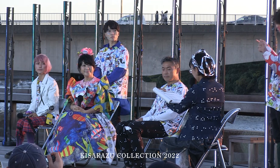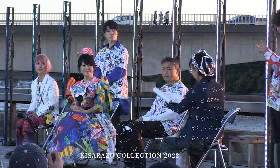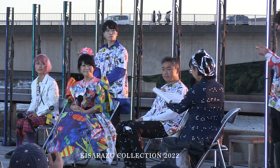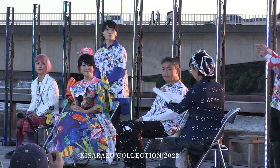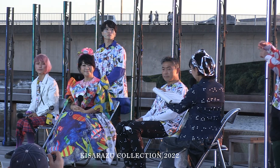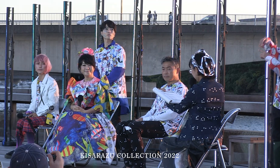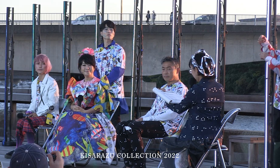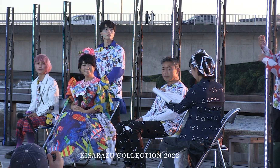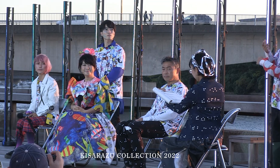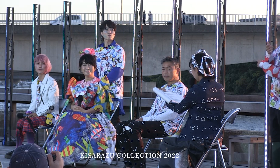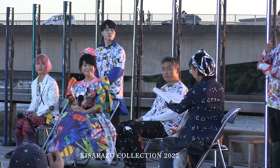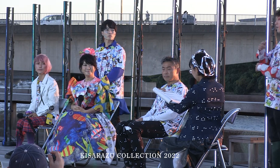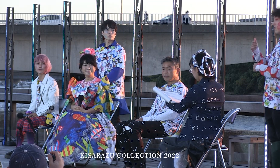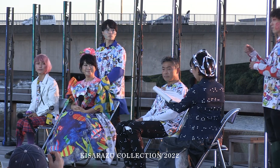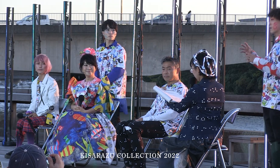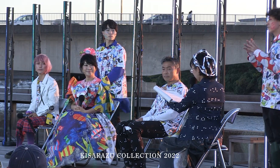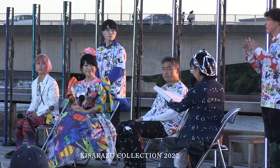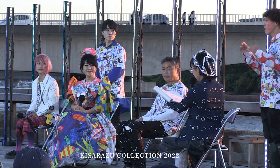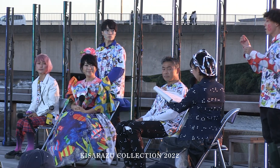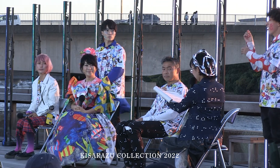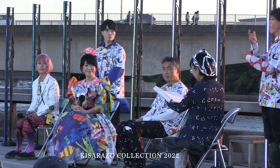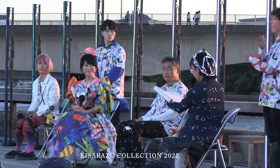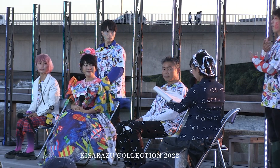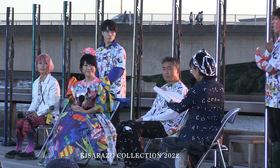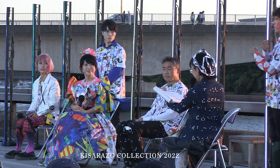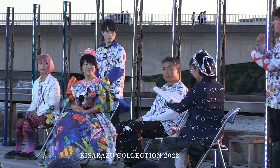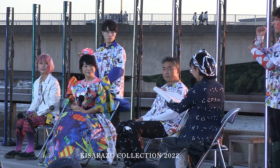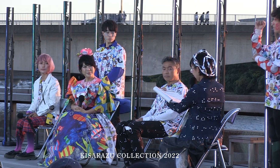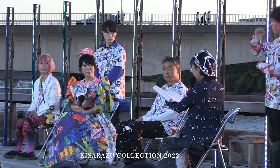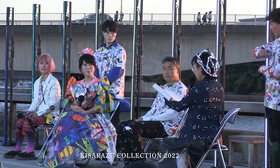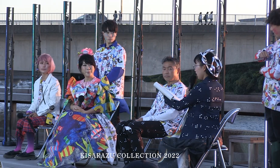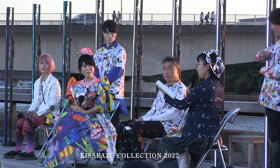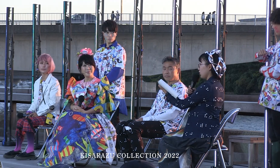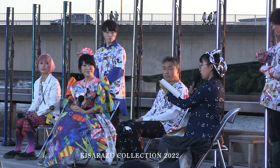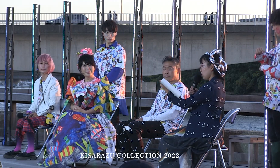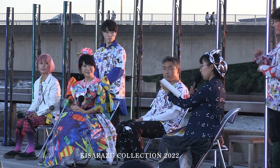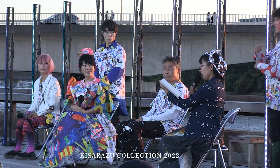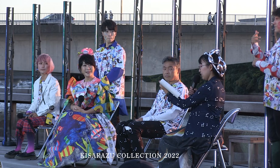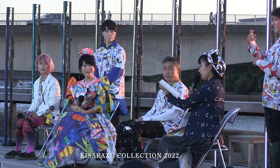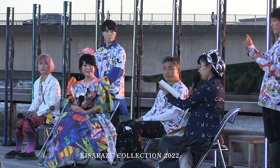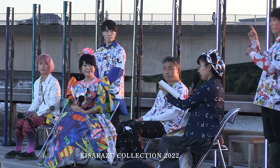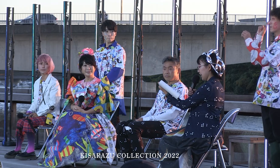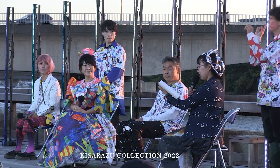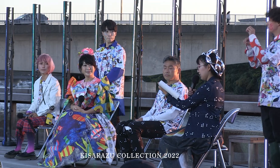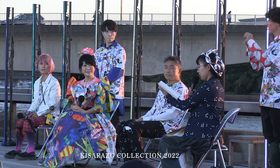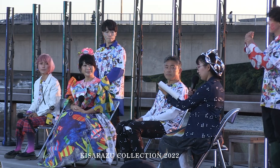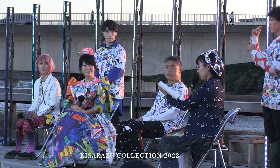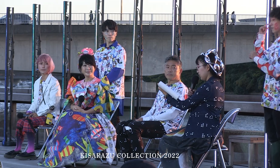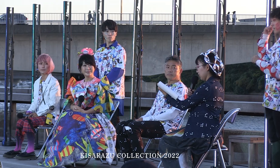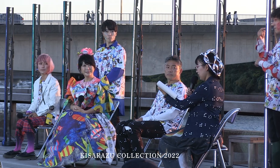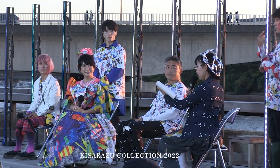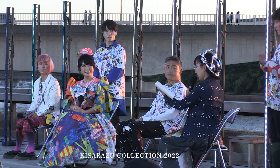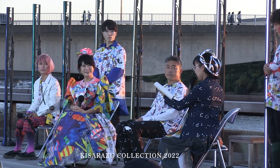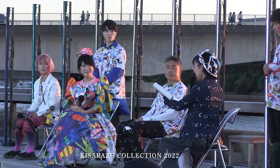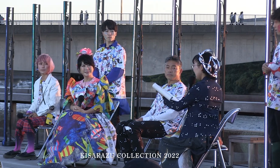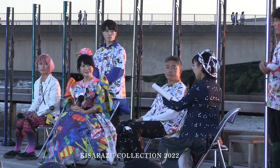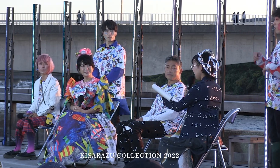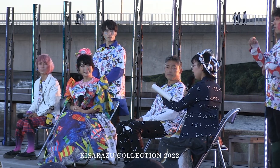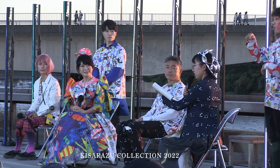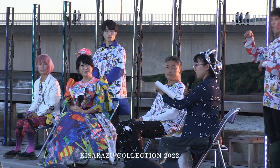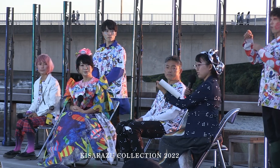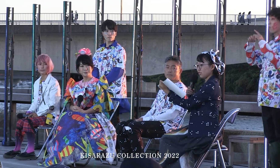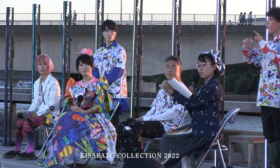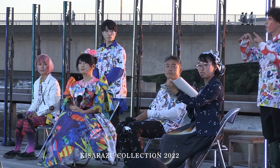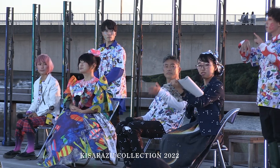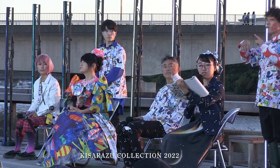を認め合えるような市であることを目指していると聞きました。ここ鳥居崎海浜公園のそちらにある